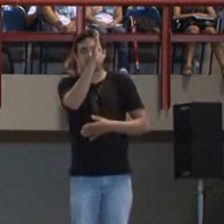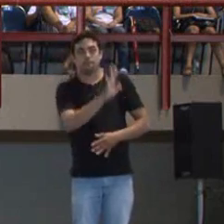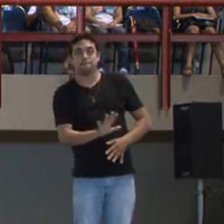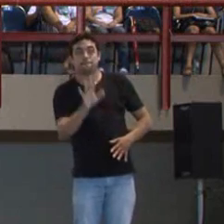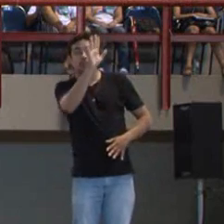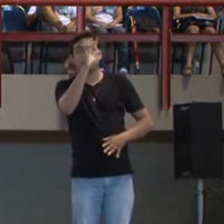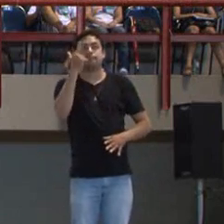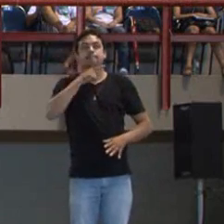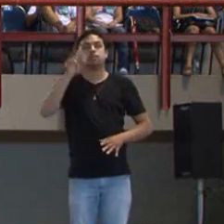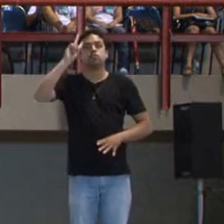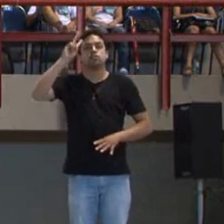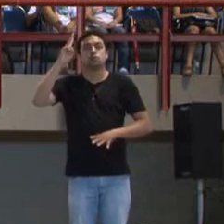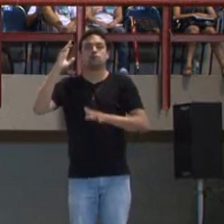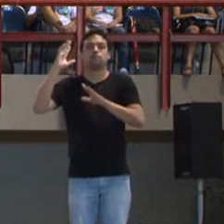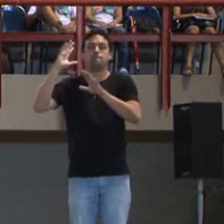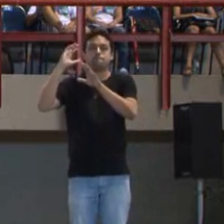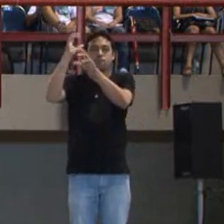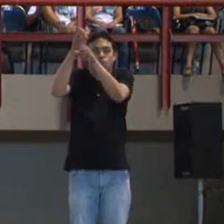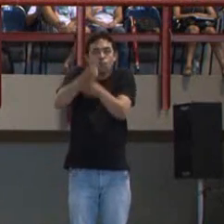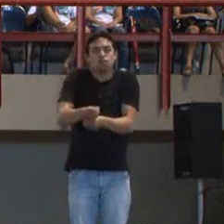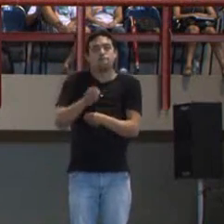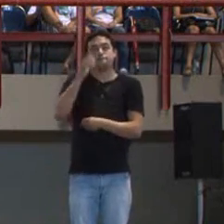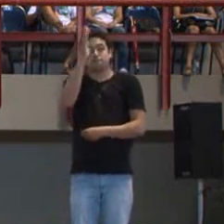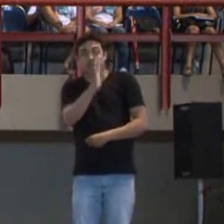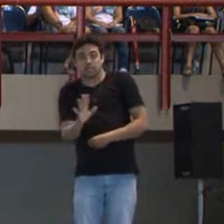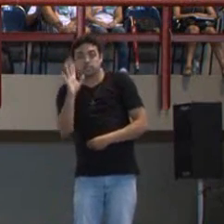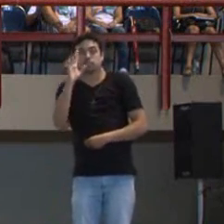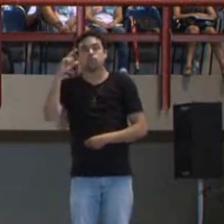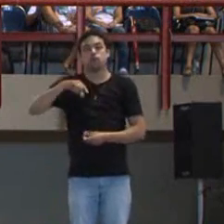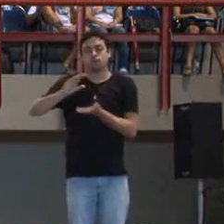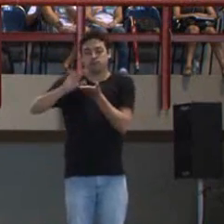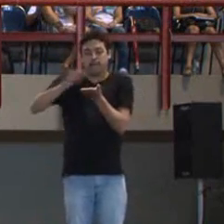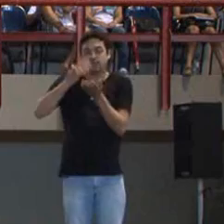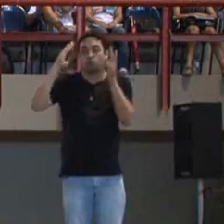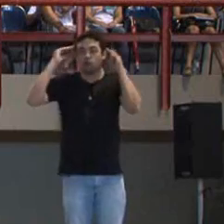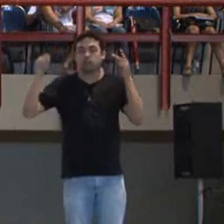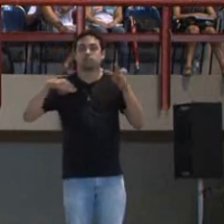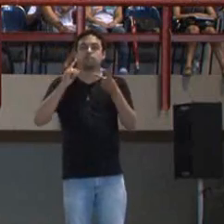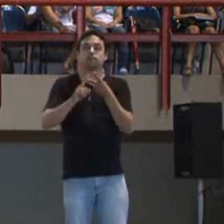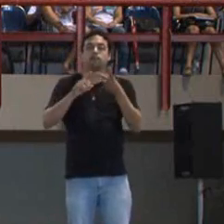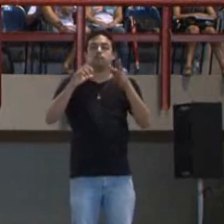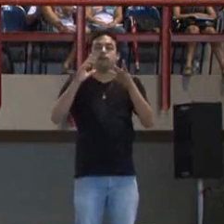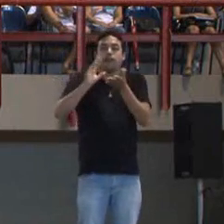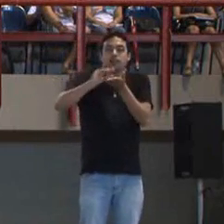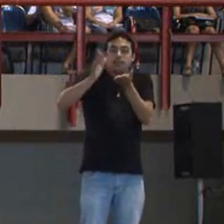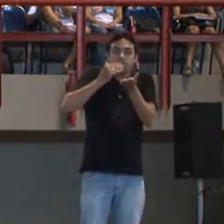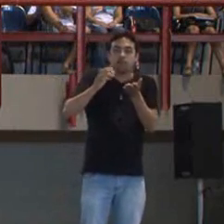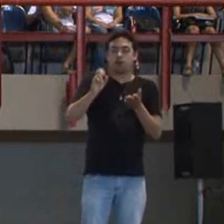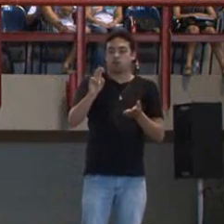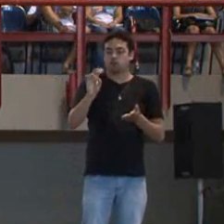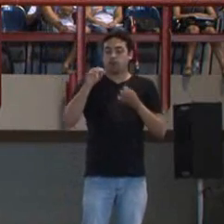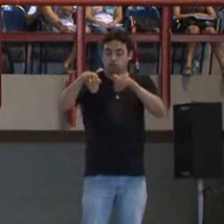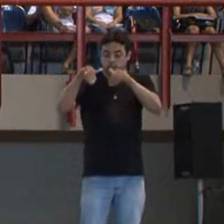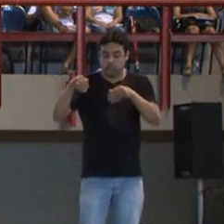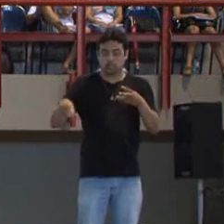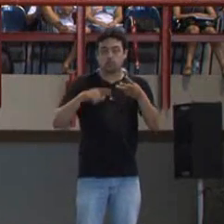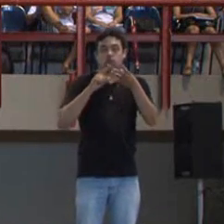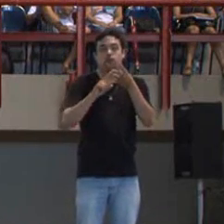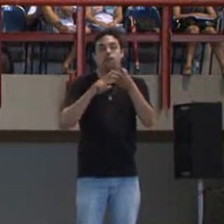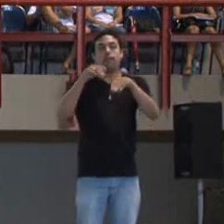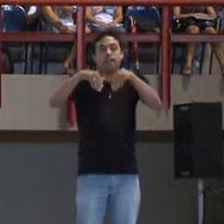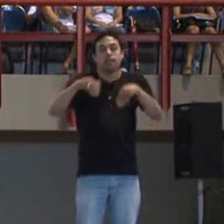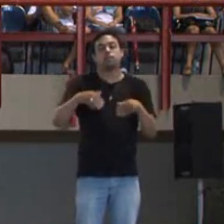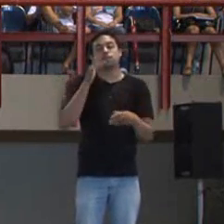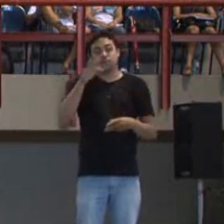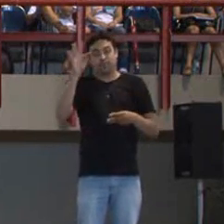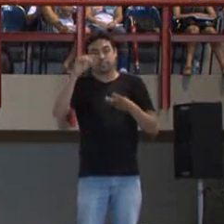Quem escreveu a história do Brasil foram livros holandeses, livros austríacos, livros franceses, a missão francesa,